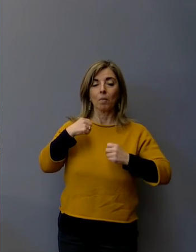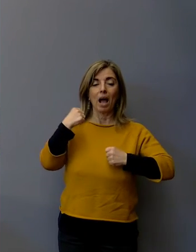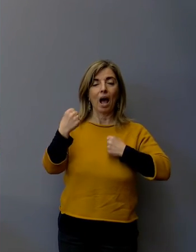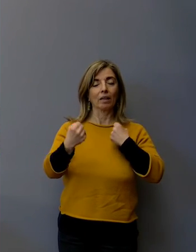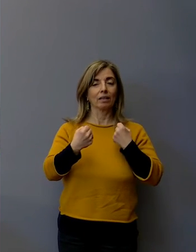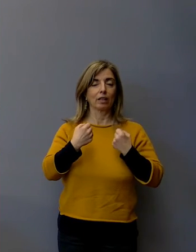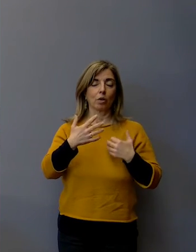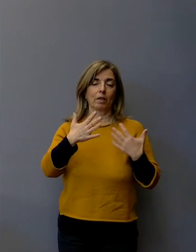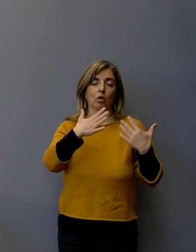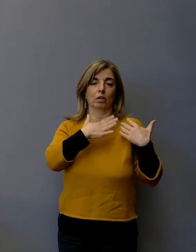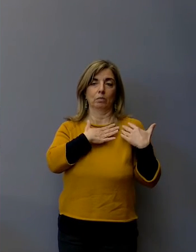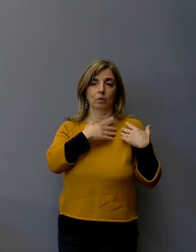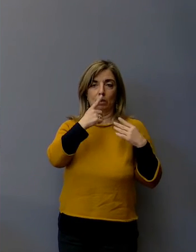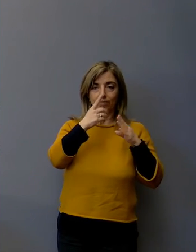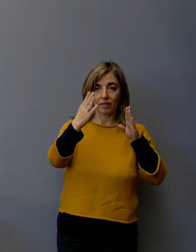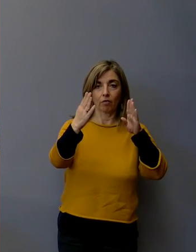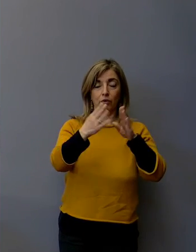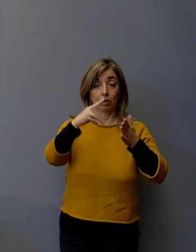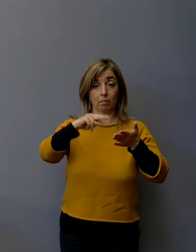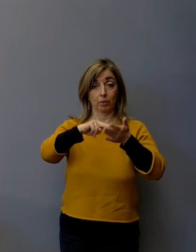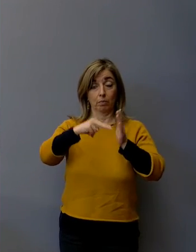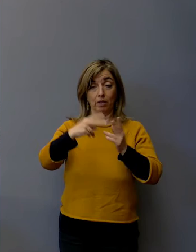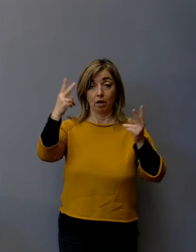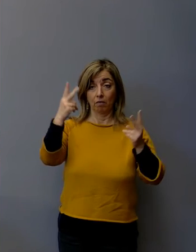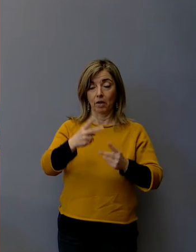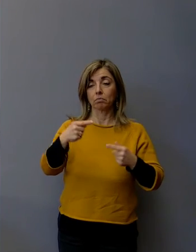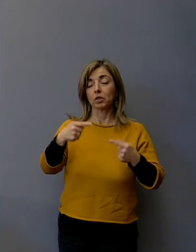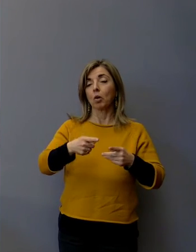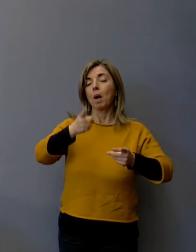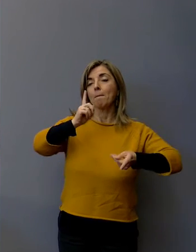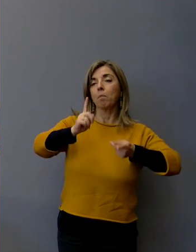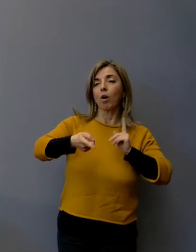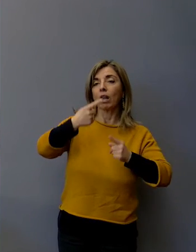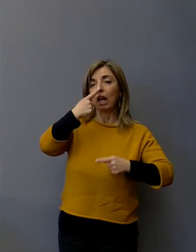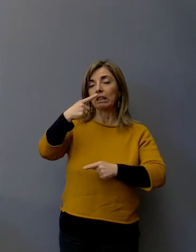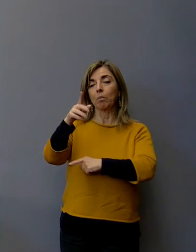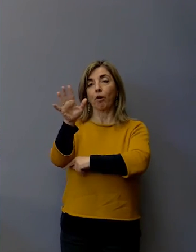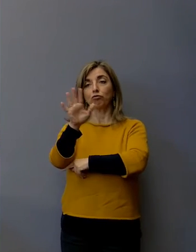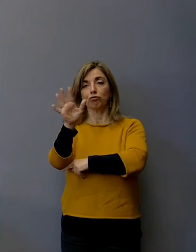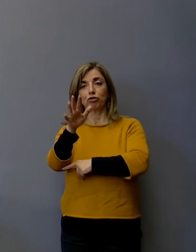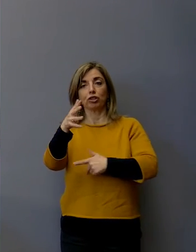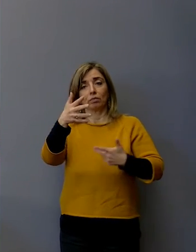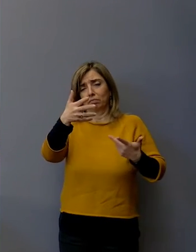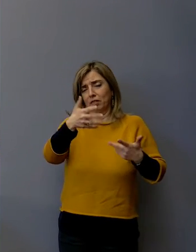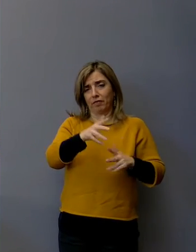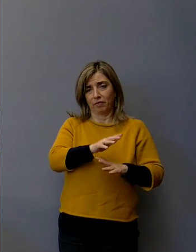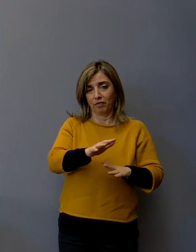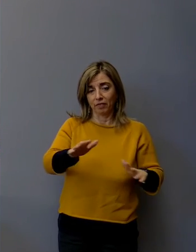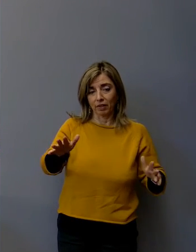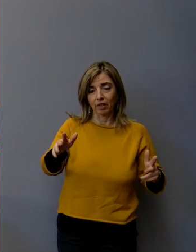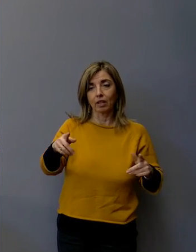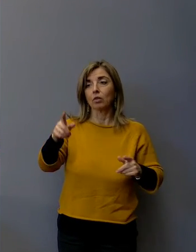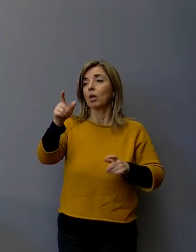e finito il tempo della politica da cinema dei visionari che sembrano in preda a qualche fumo